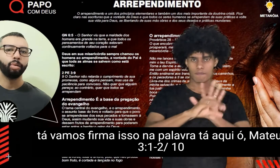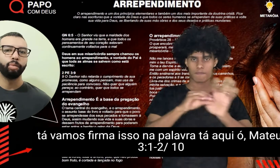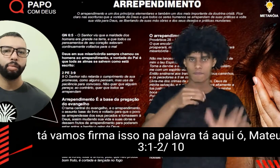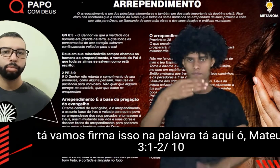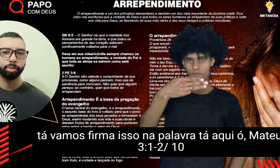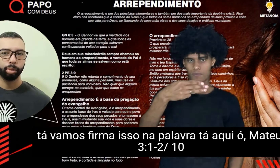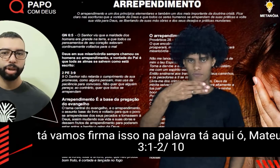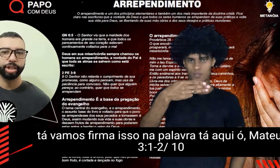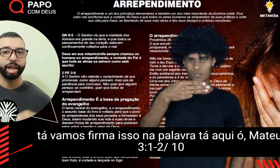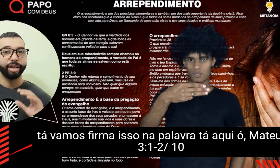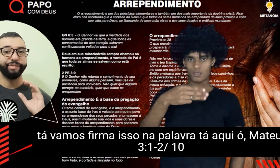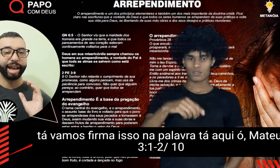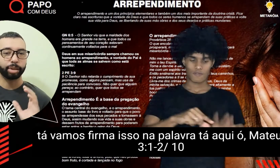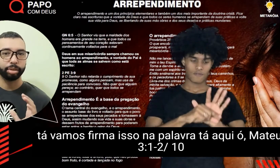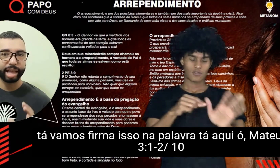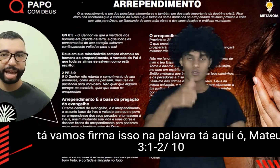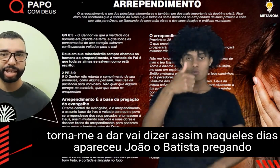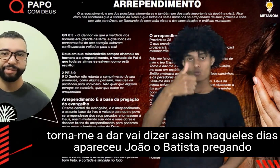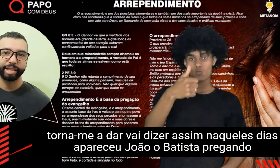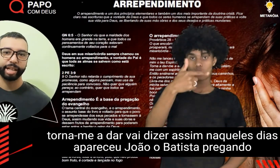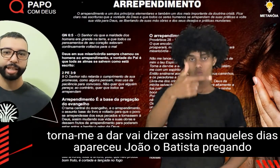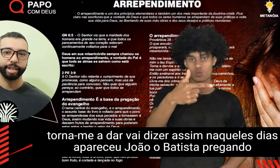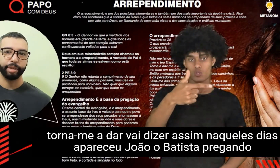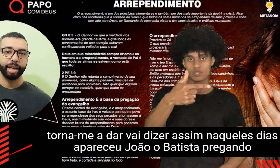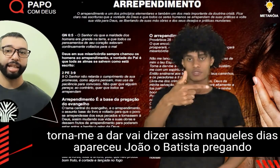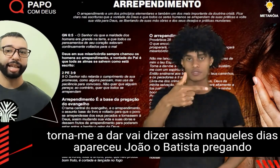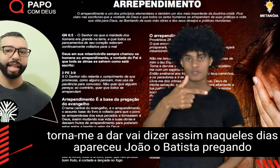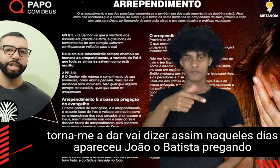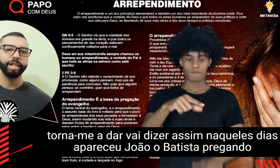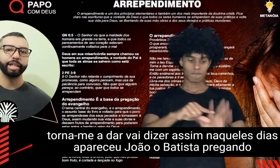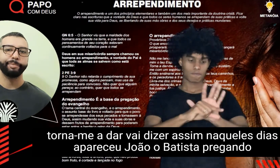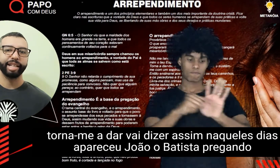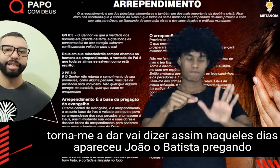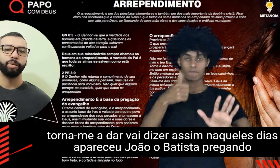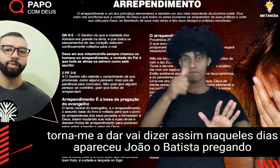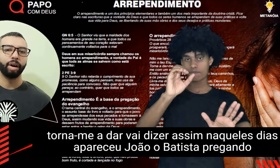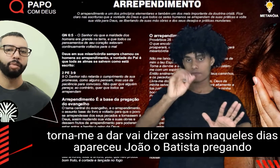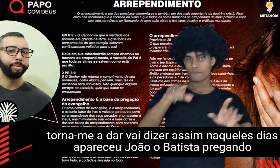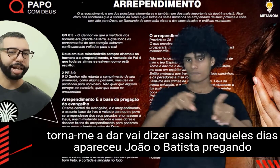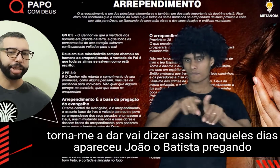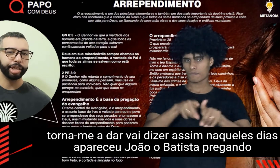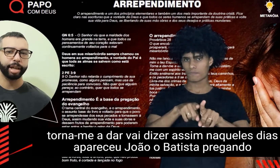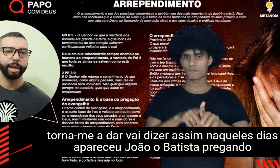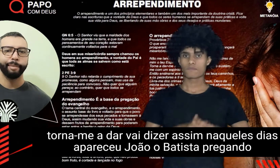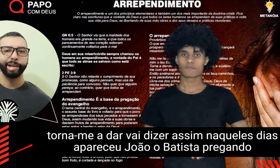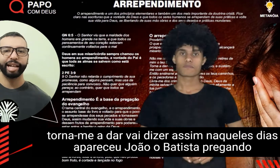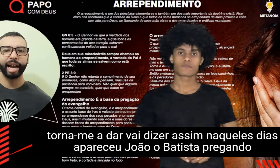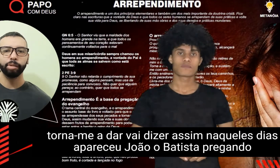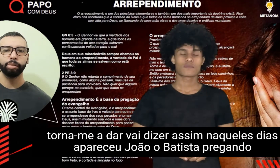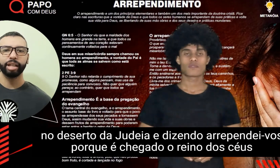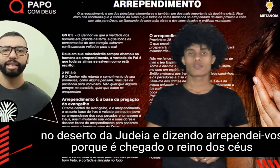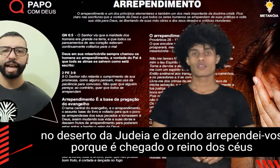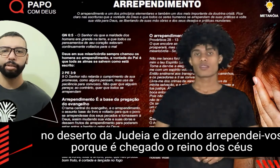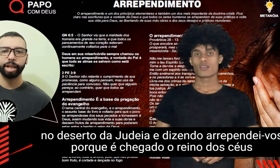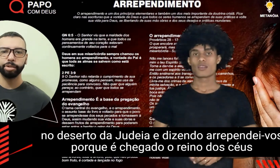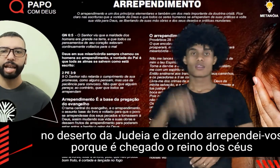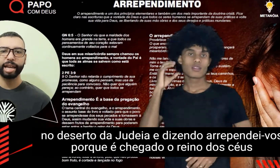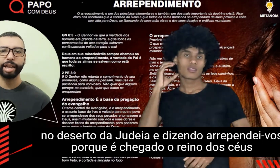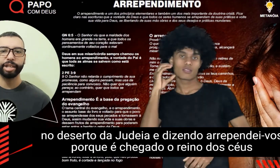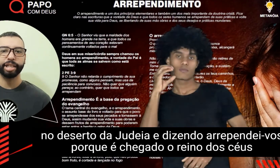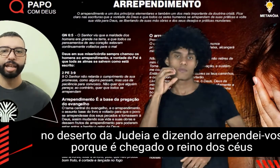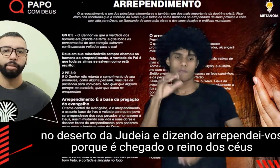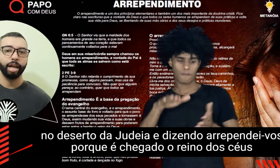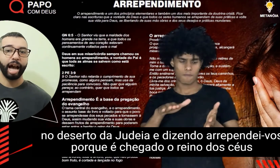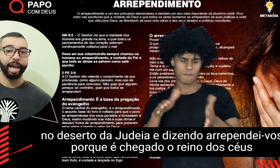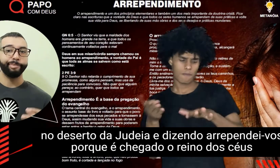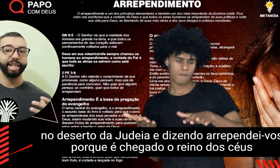3, 1, 2 e verso 10, que vai dizer assim: naqueles dias apareceu João, o Batista, pregando no deserto da Judéia